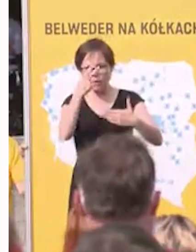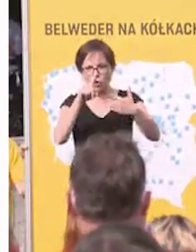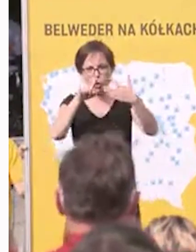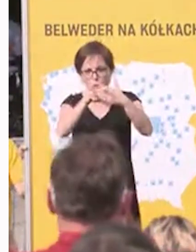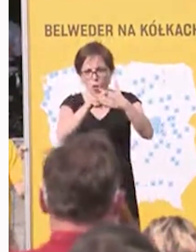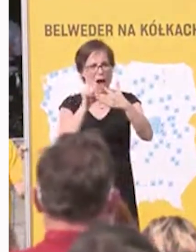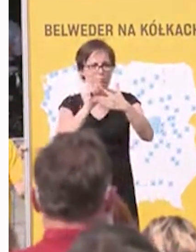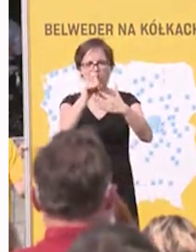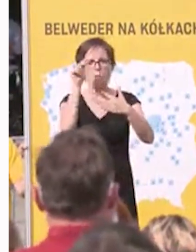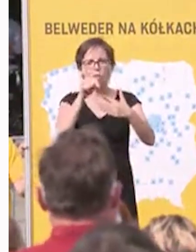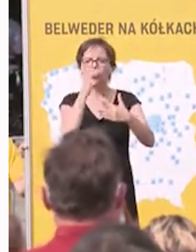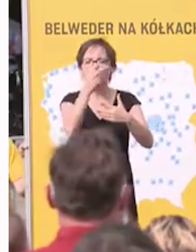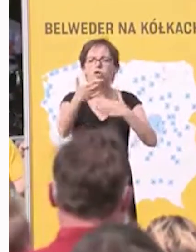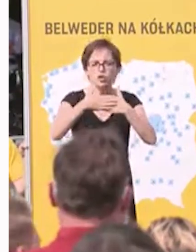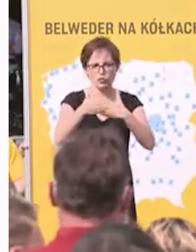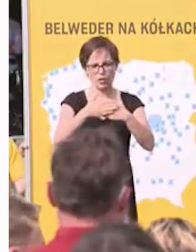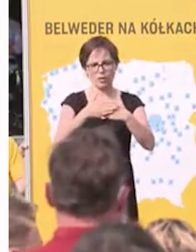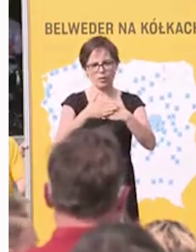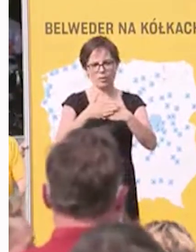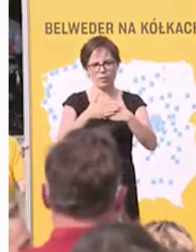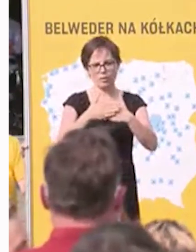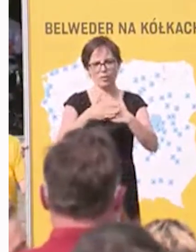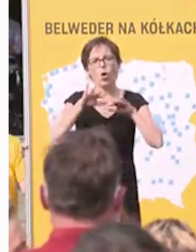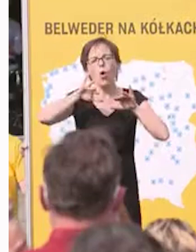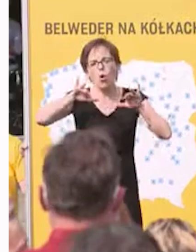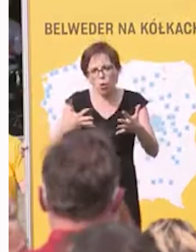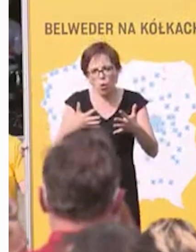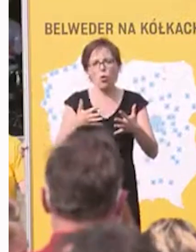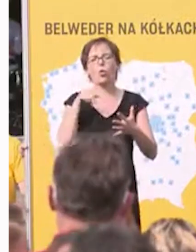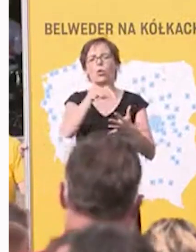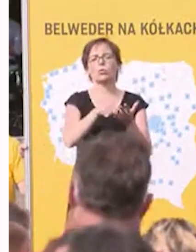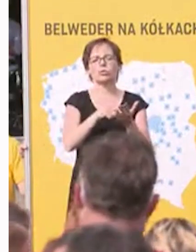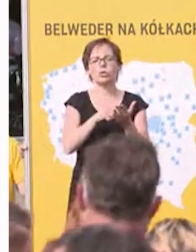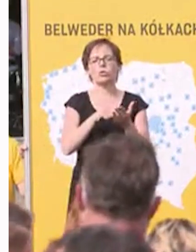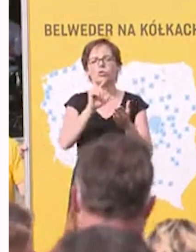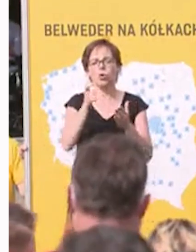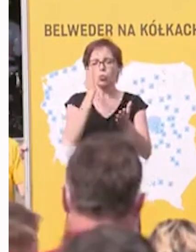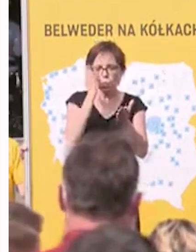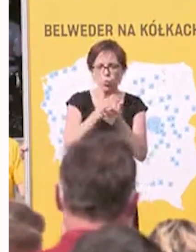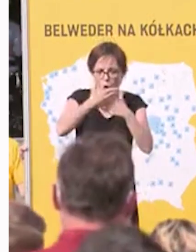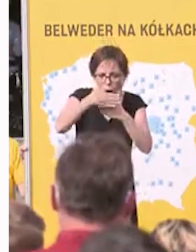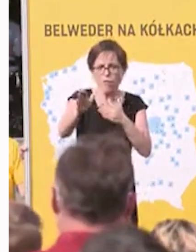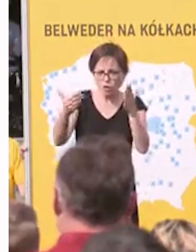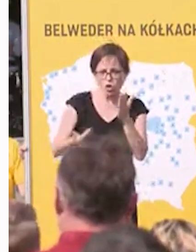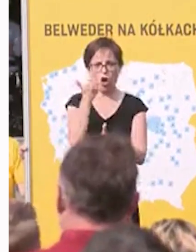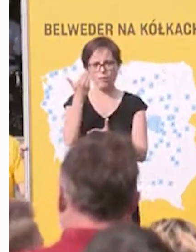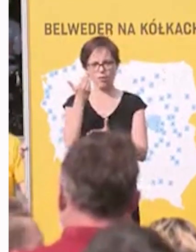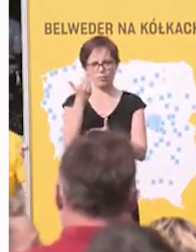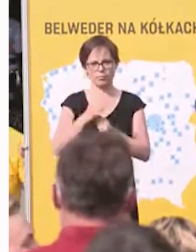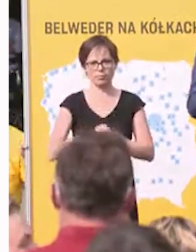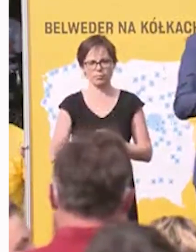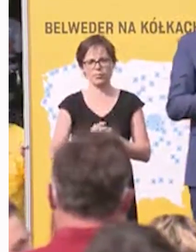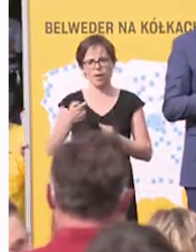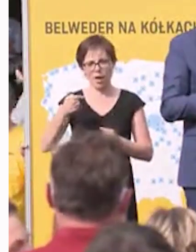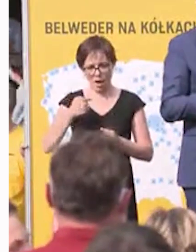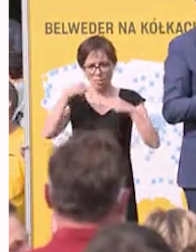drzwi. Żebyśmy zobaczyli miejsce, w którym coś się zaczyna, a nie kończy. Jesteśmy dzisiaj tutaj właśnie po to,